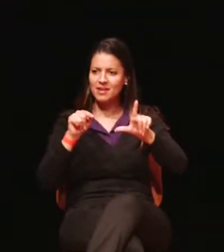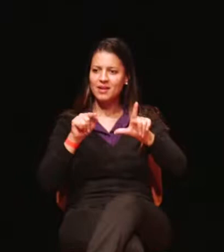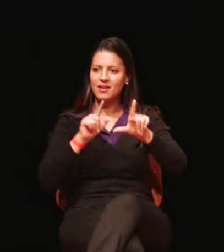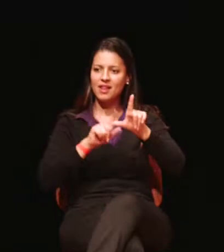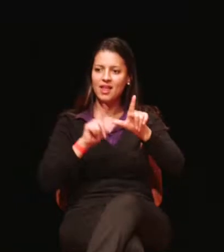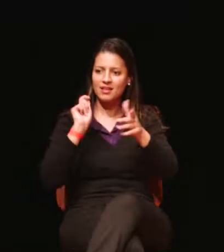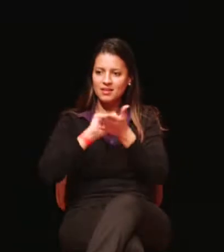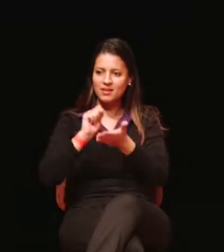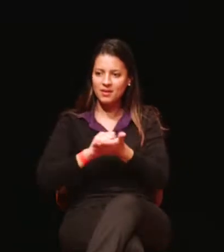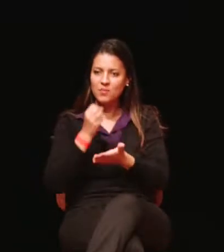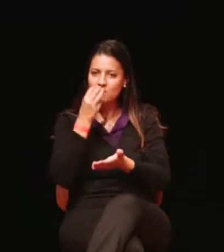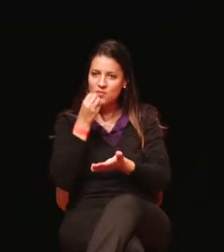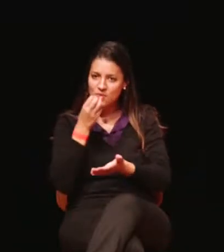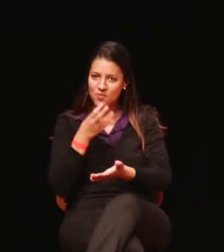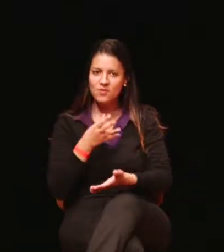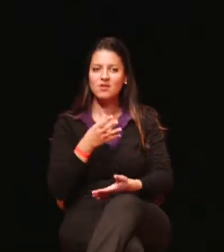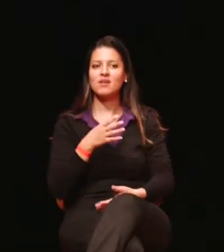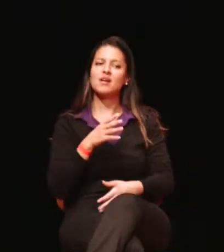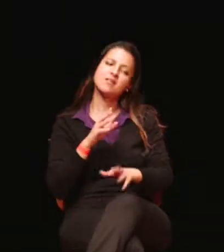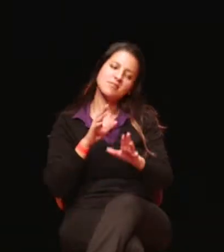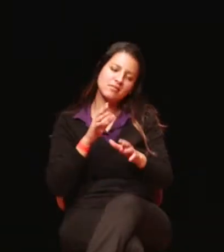boa.